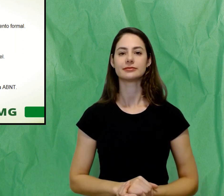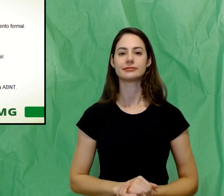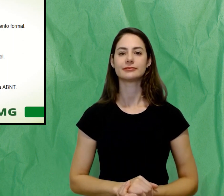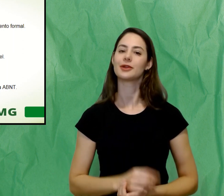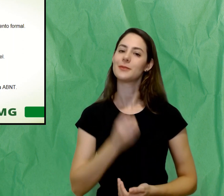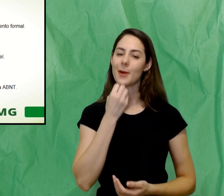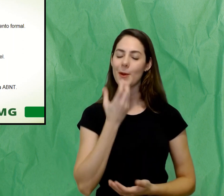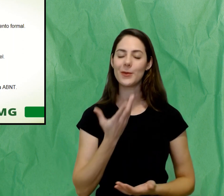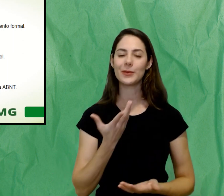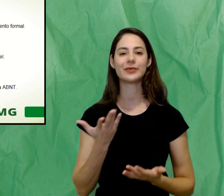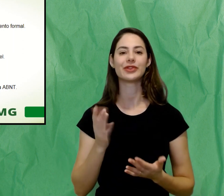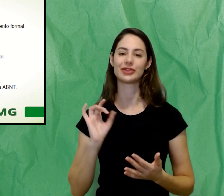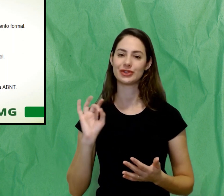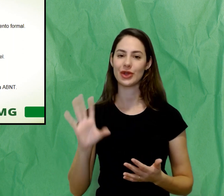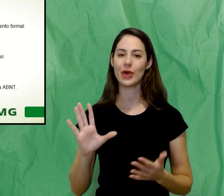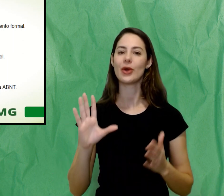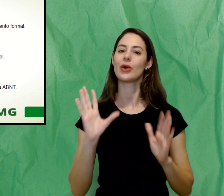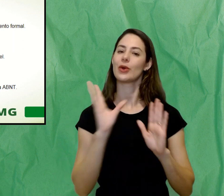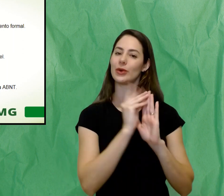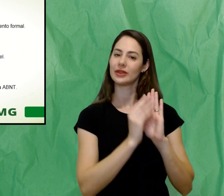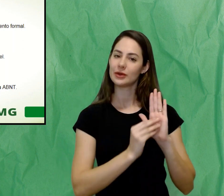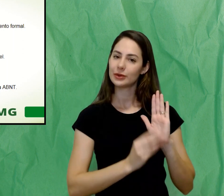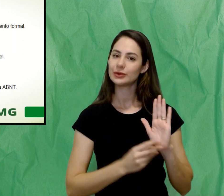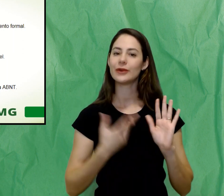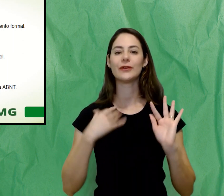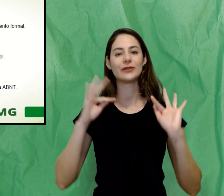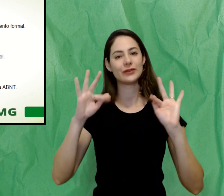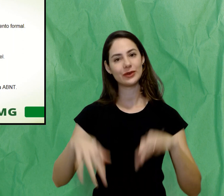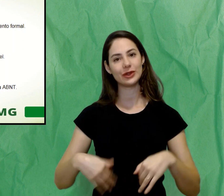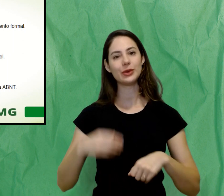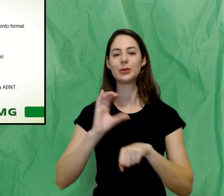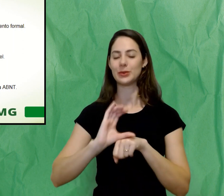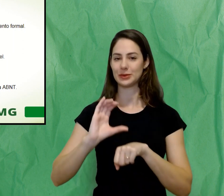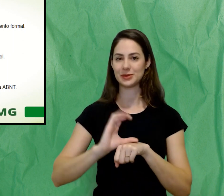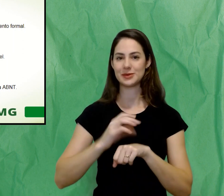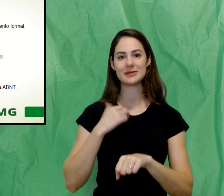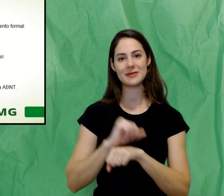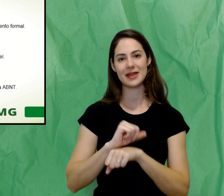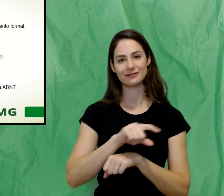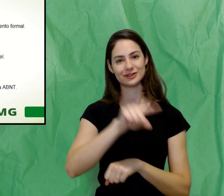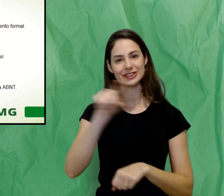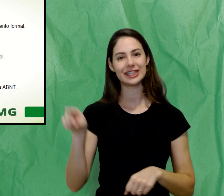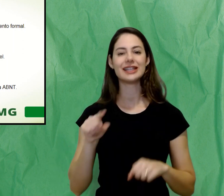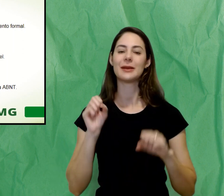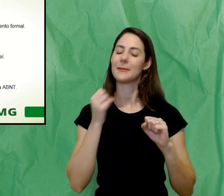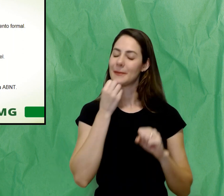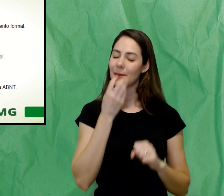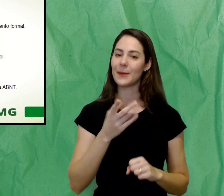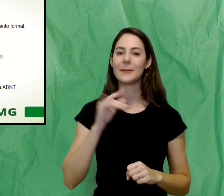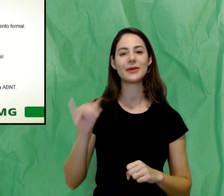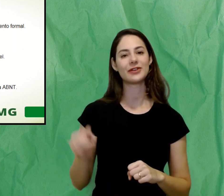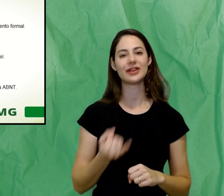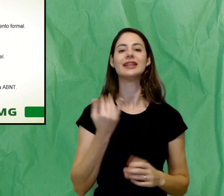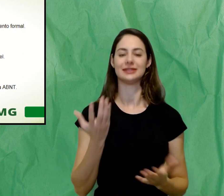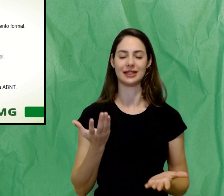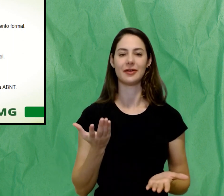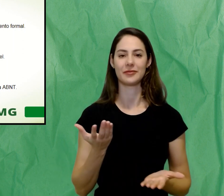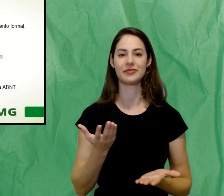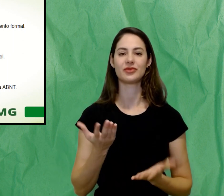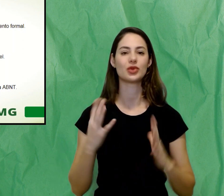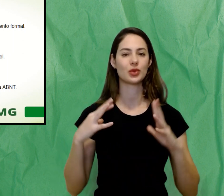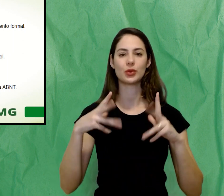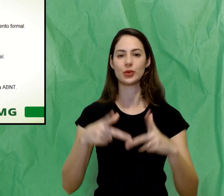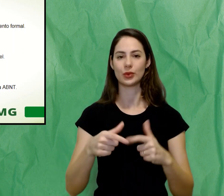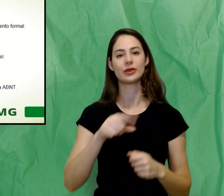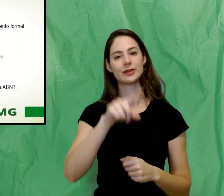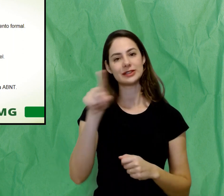Bom, é isso. Com esses conteúdos a gente encerra o nosso curso. Eu espero que você possa fazer bom proveito de tudo